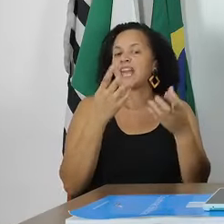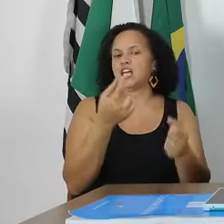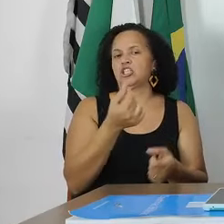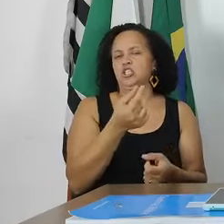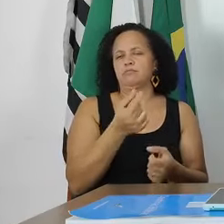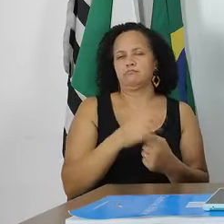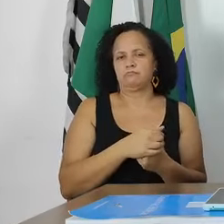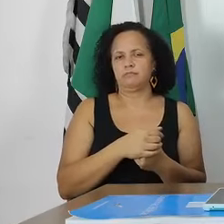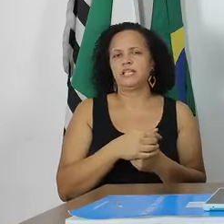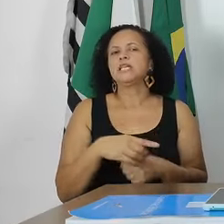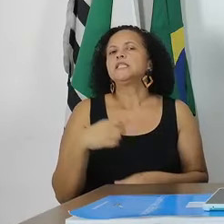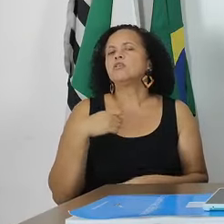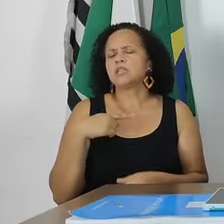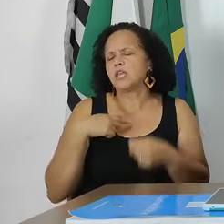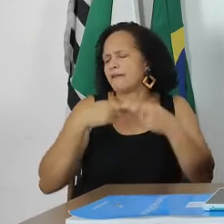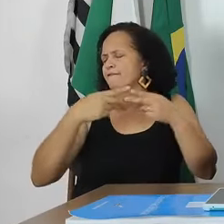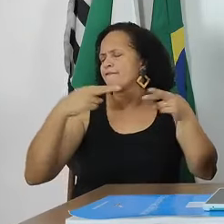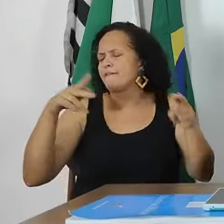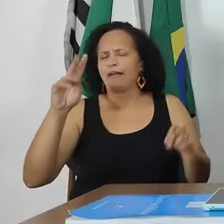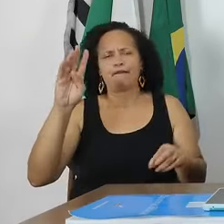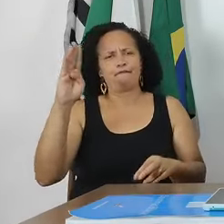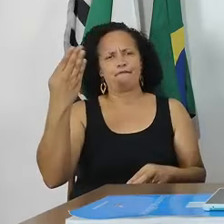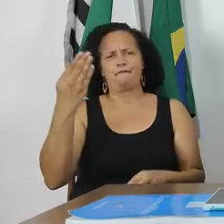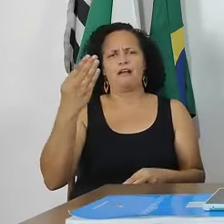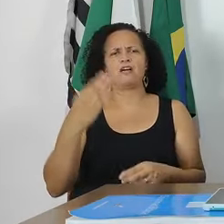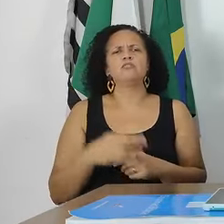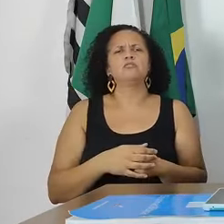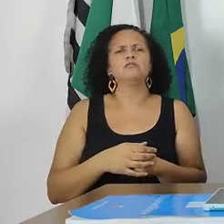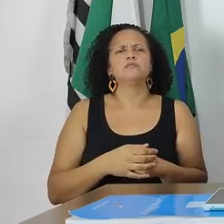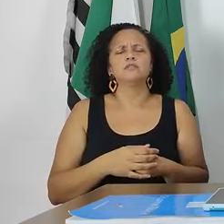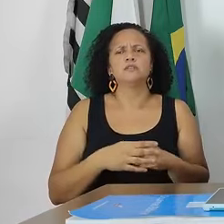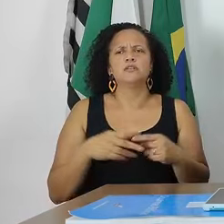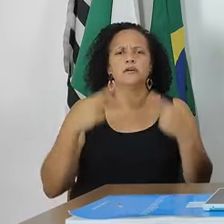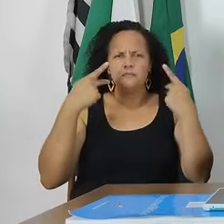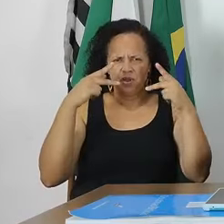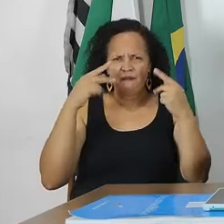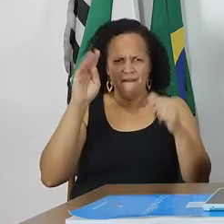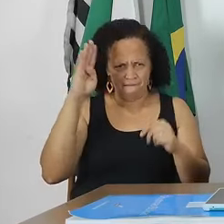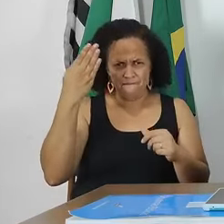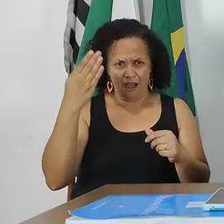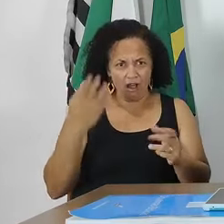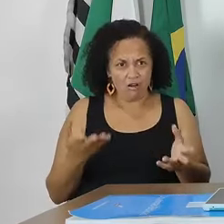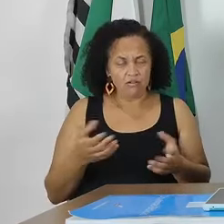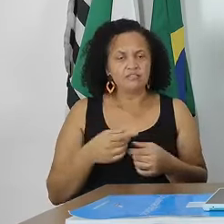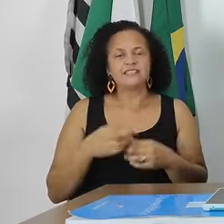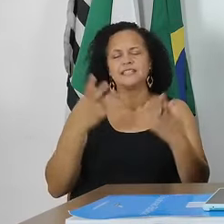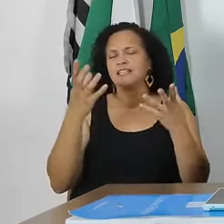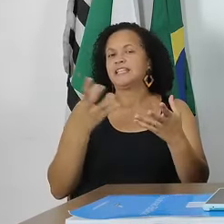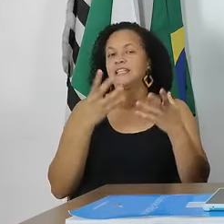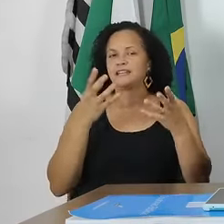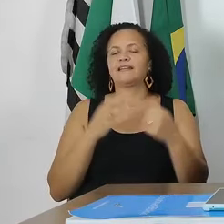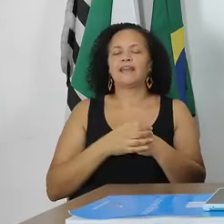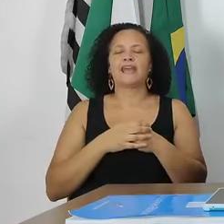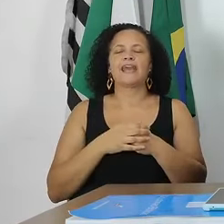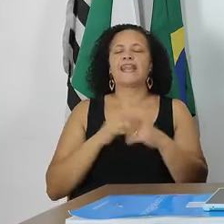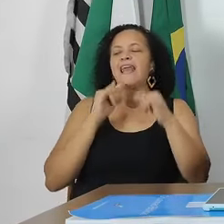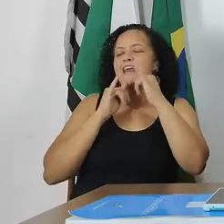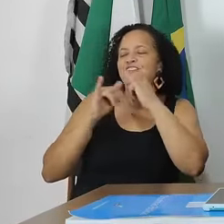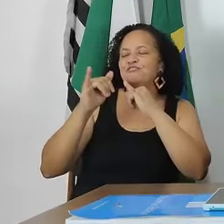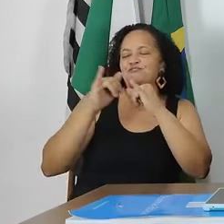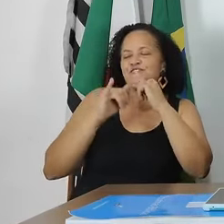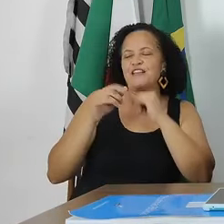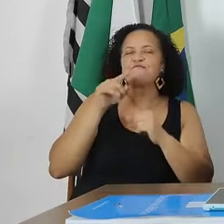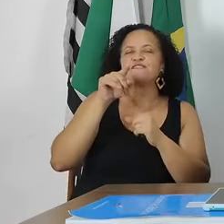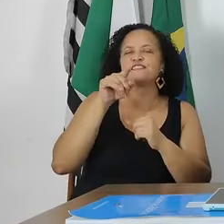nosso ouvido. Então tomar cuidado. Eles vão falar coisas que atraem, né, nossos